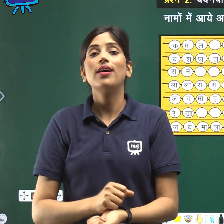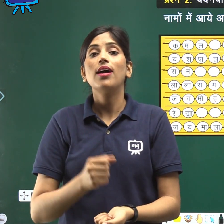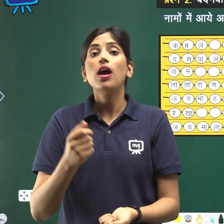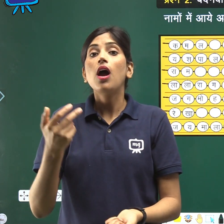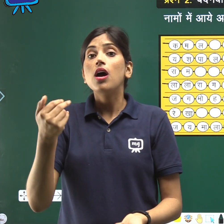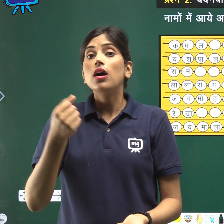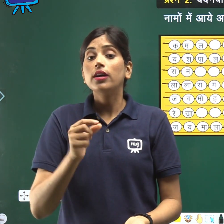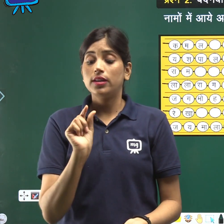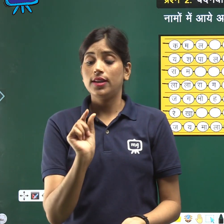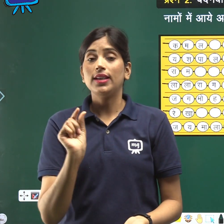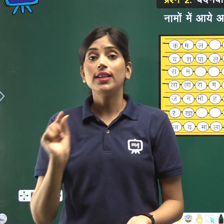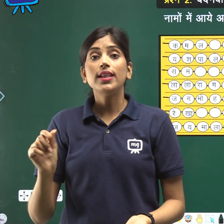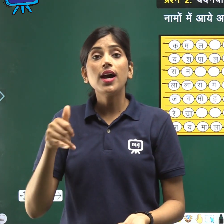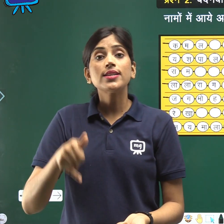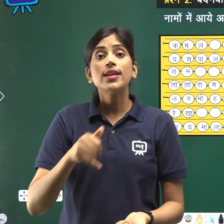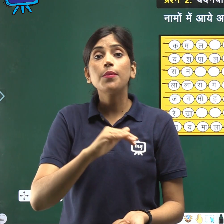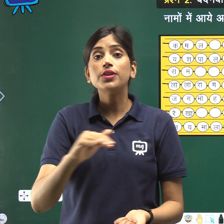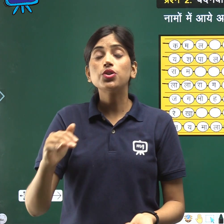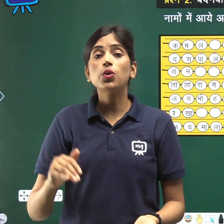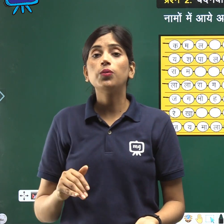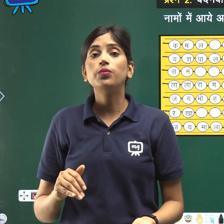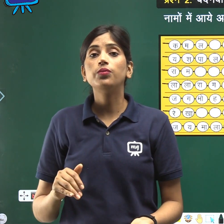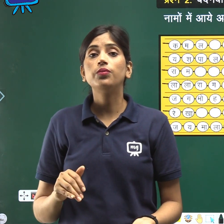कितने अक्षर हैं बच्चों?